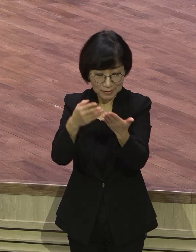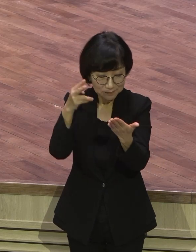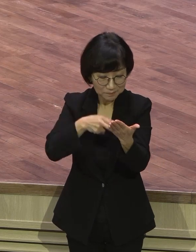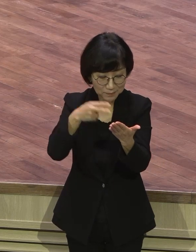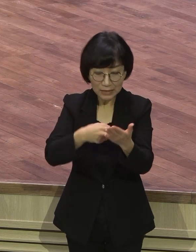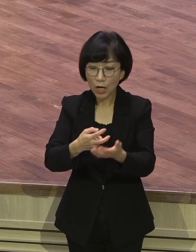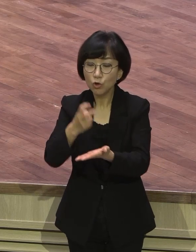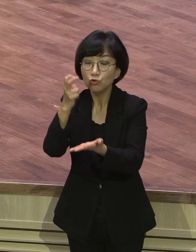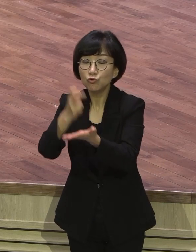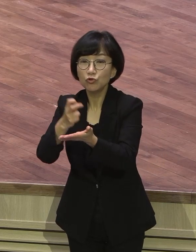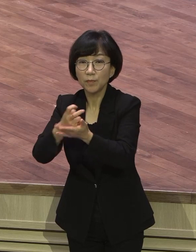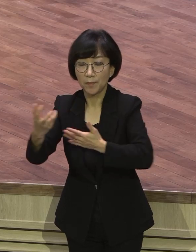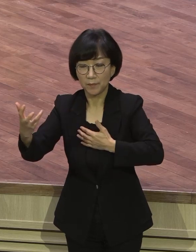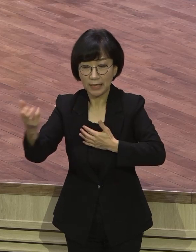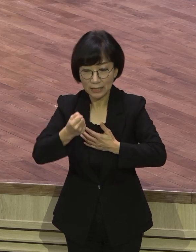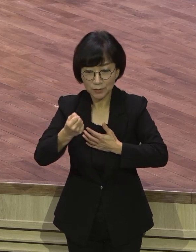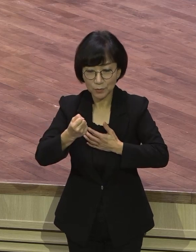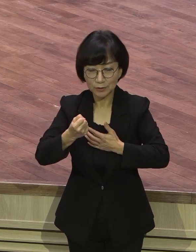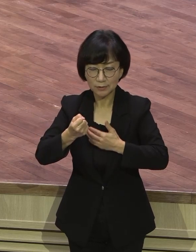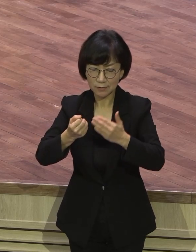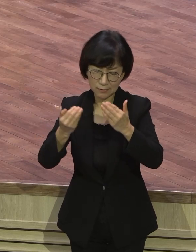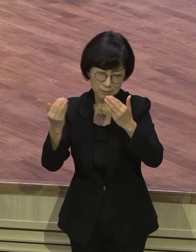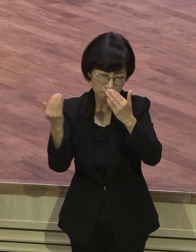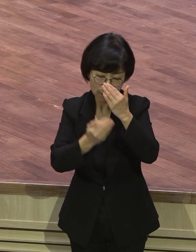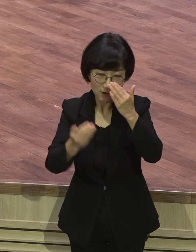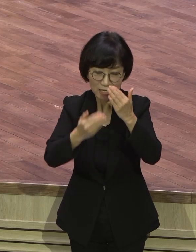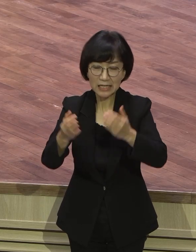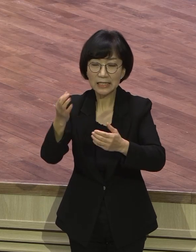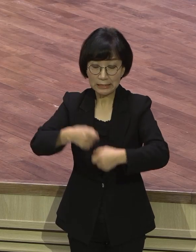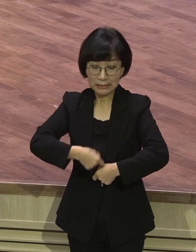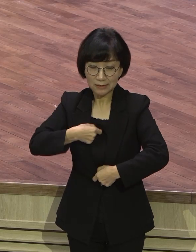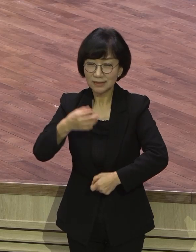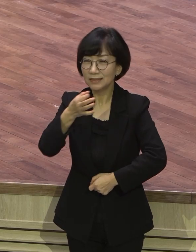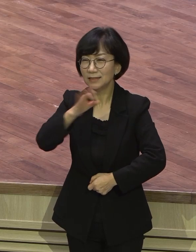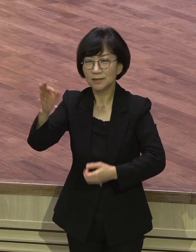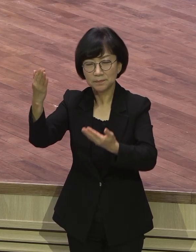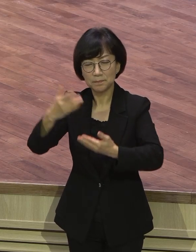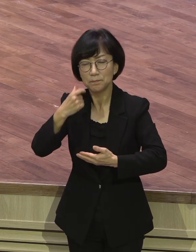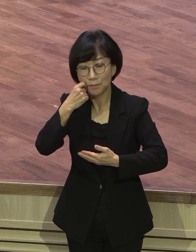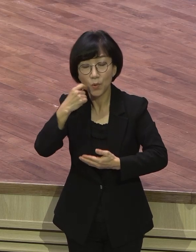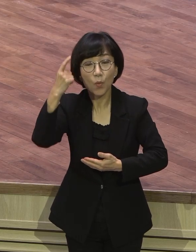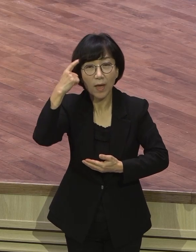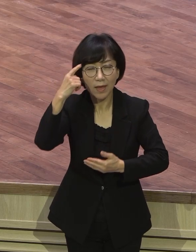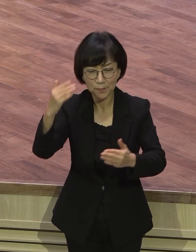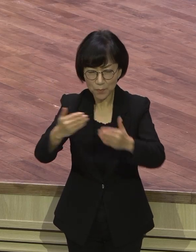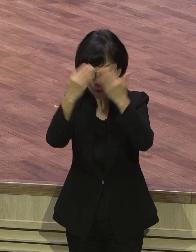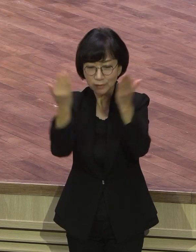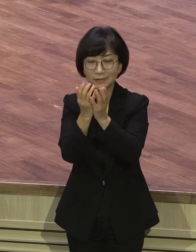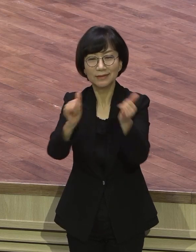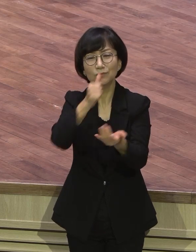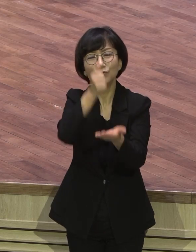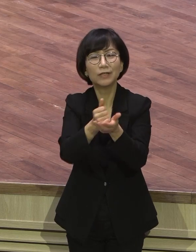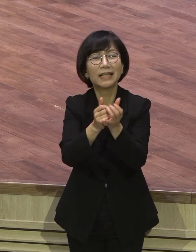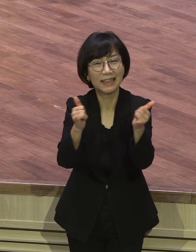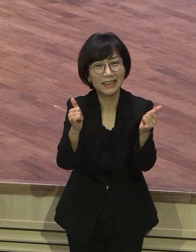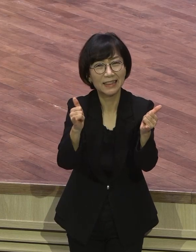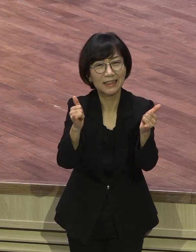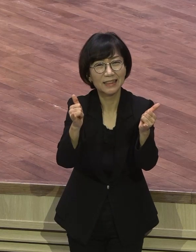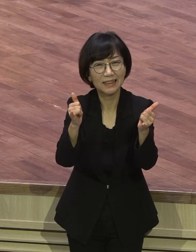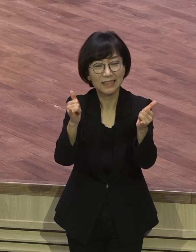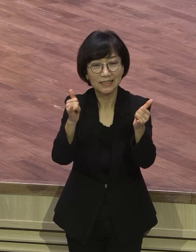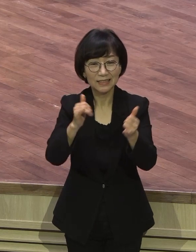어렵다 함을 입을 자가 없다 그랬어요. 왜냐 모든 사람이 죄인이기 때문에 죄인은 하나님의 이